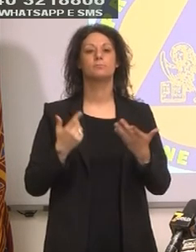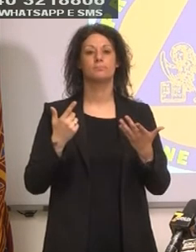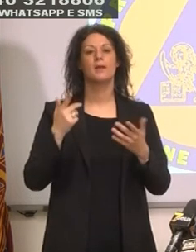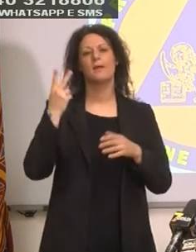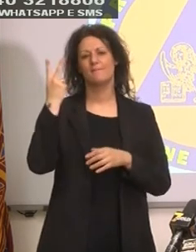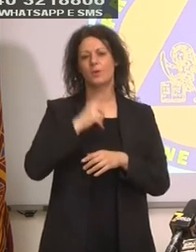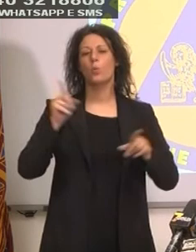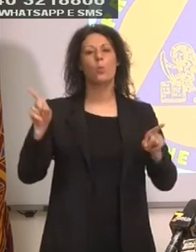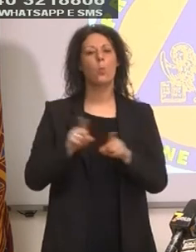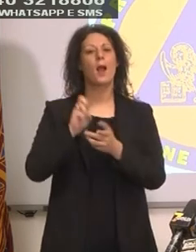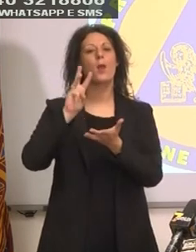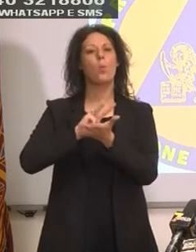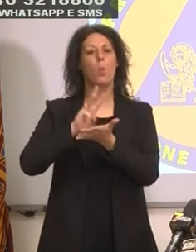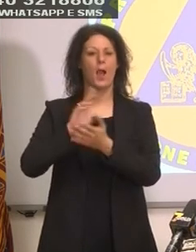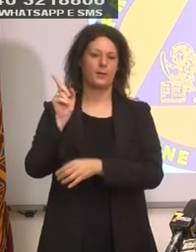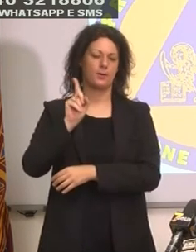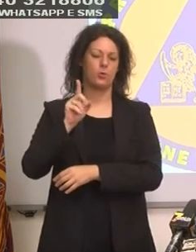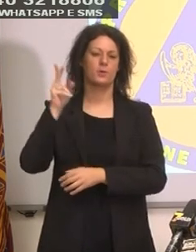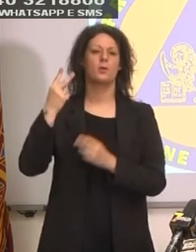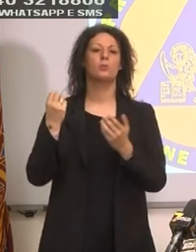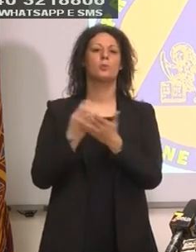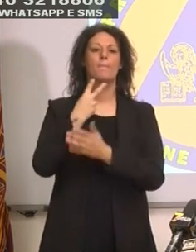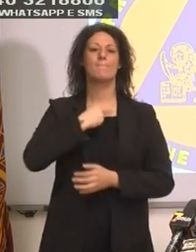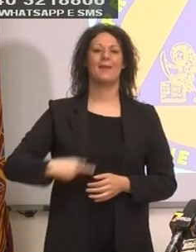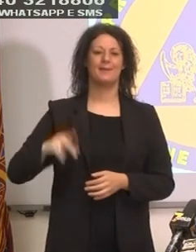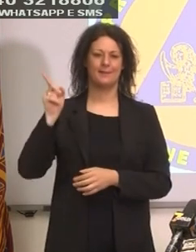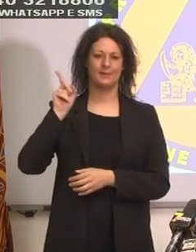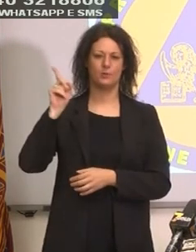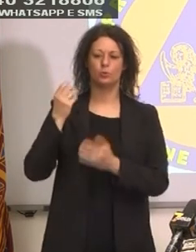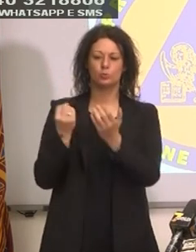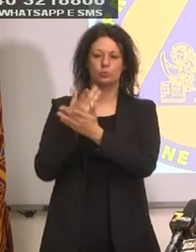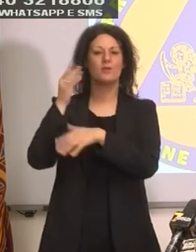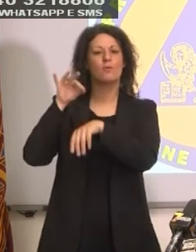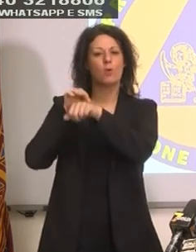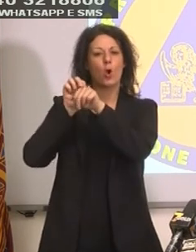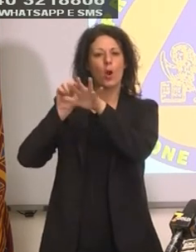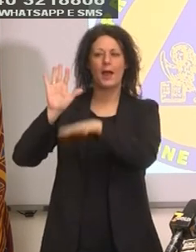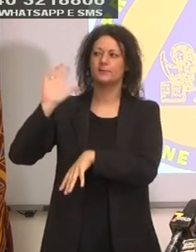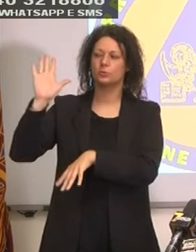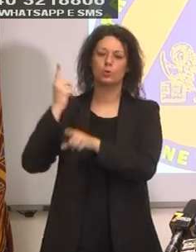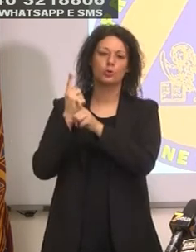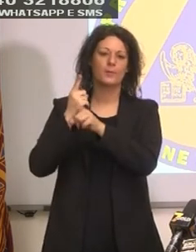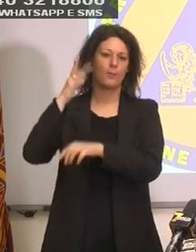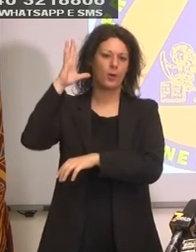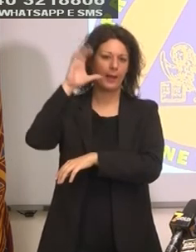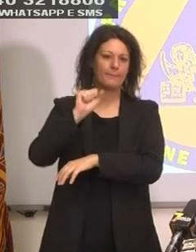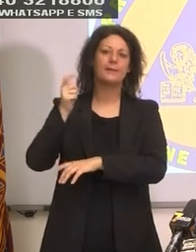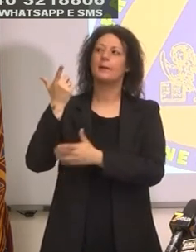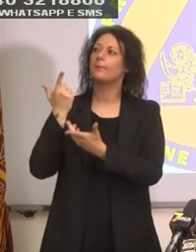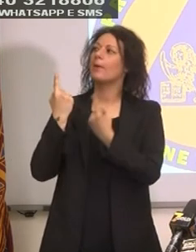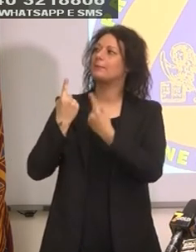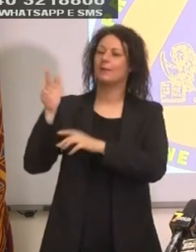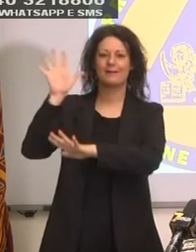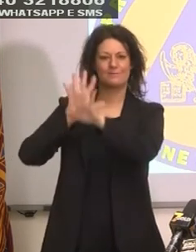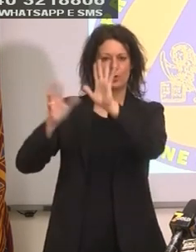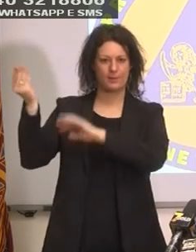Wuhan, probabilmente saranno dei focolai di quella città, adesso cercheremo di capire dalle notizie che ci arrivano. Certo